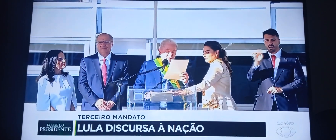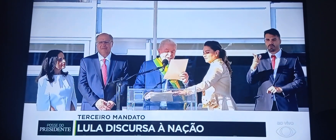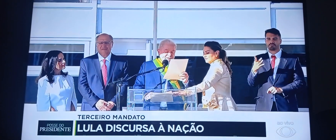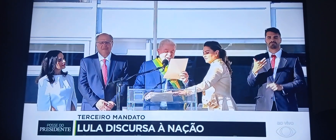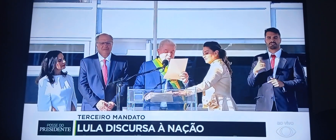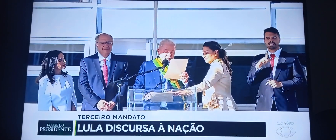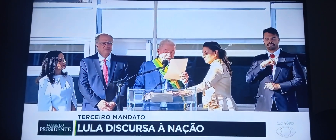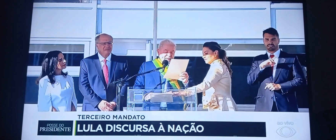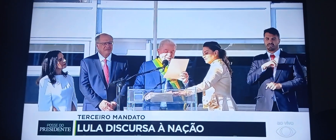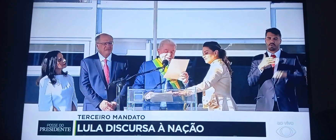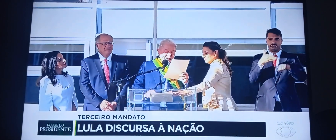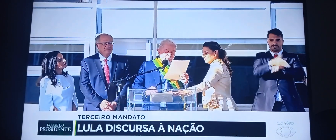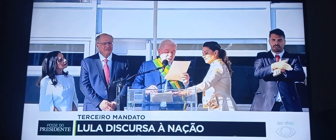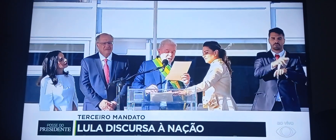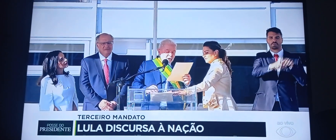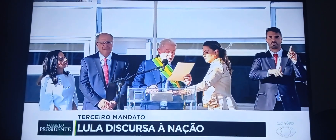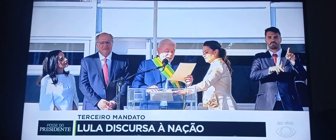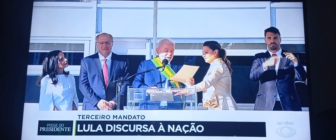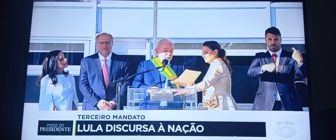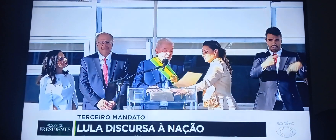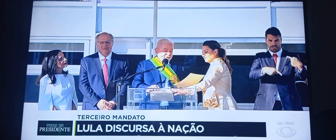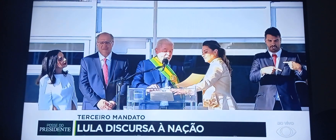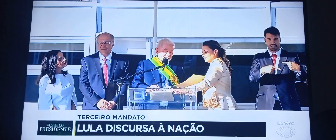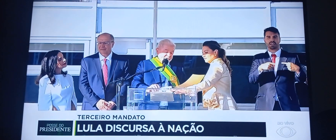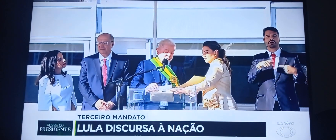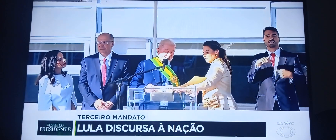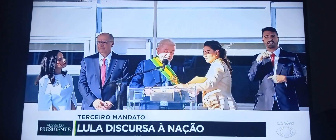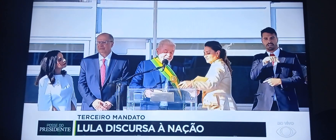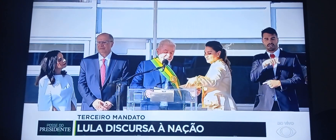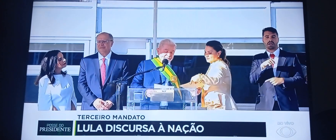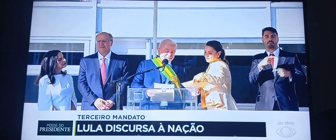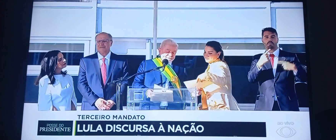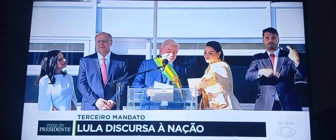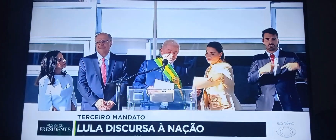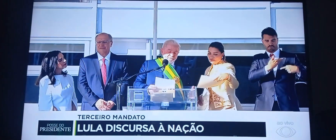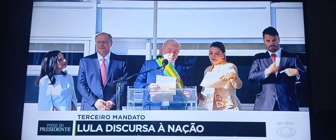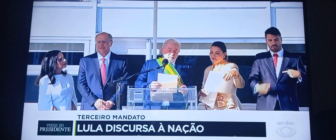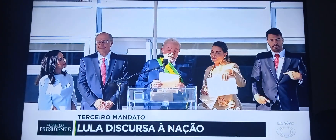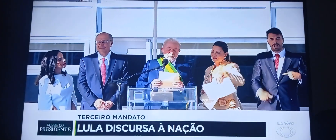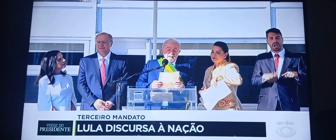não das políticas públicas que fizeram uma revolução neste país.